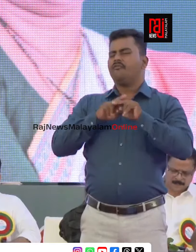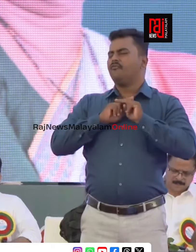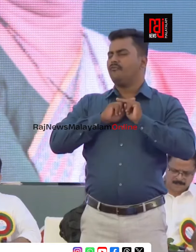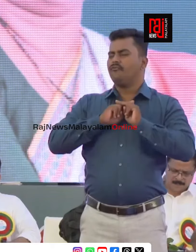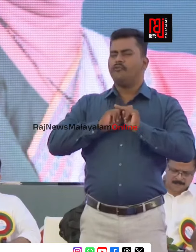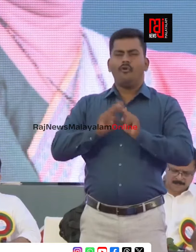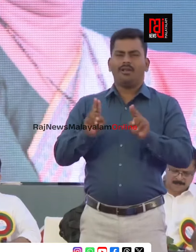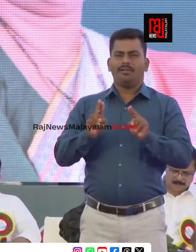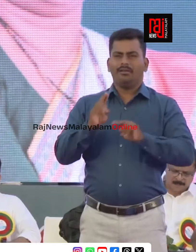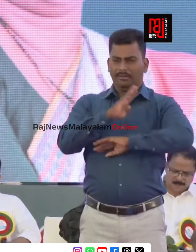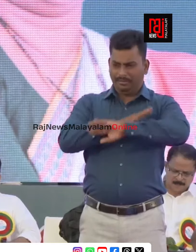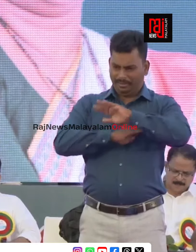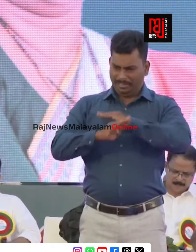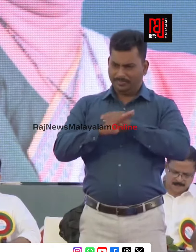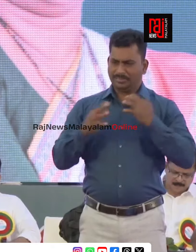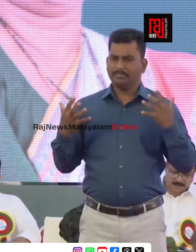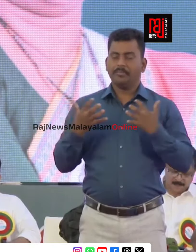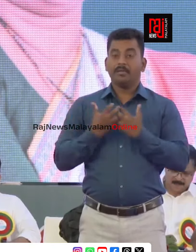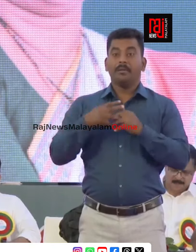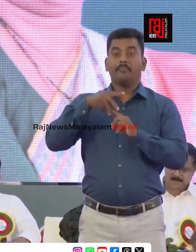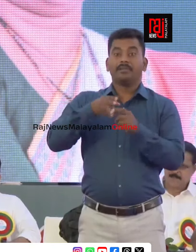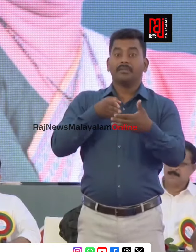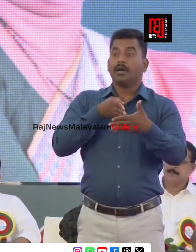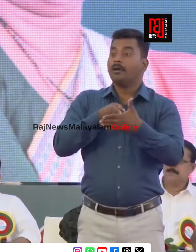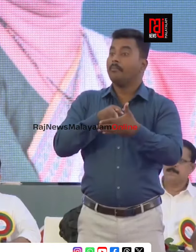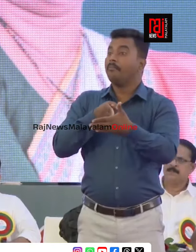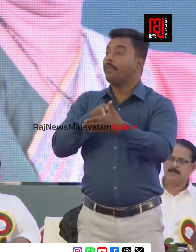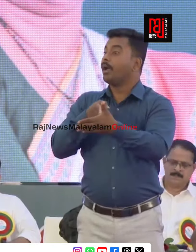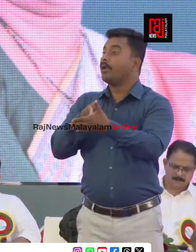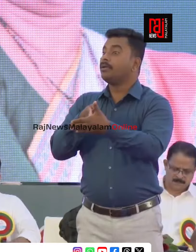അക്ഷരാർത്ഥത്തിൽ ബാരിയർ ഫ്രീ ആവുകയുള്ളൂ.